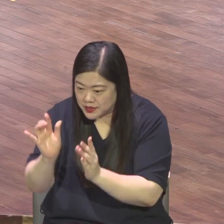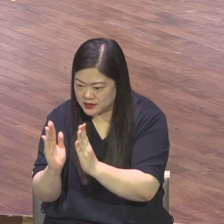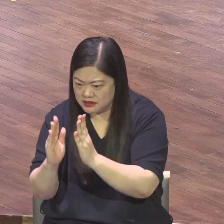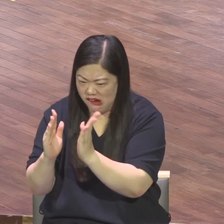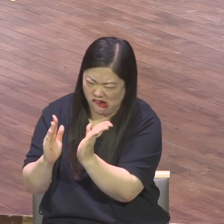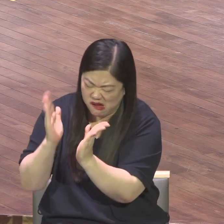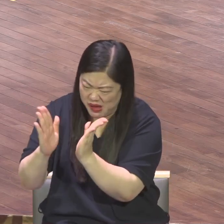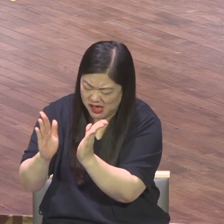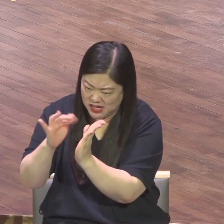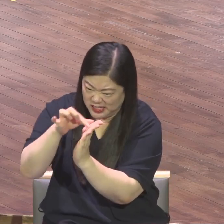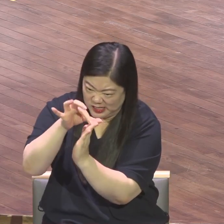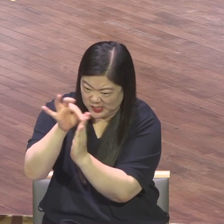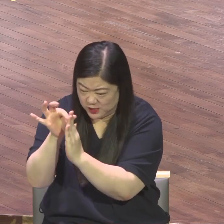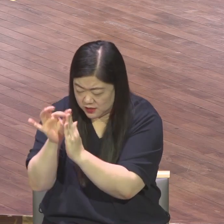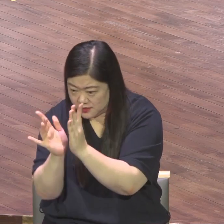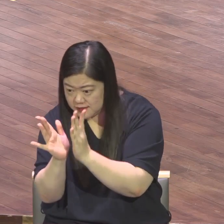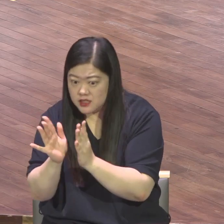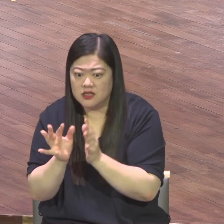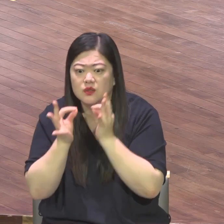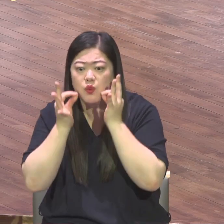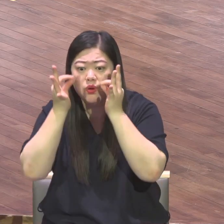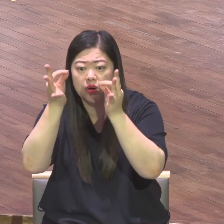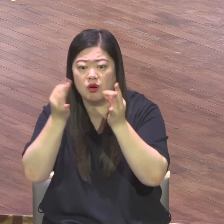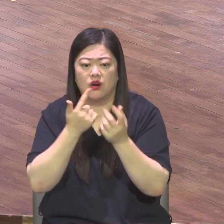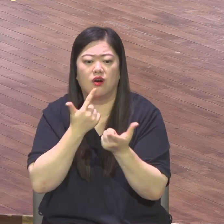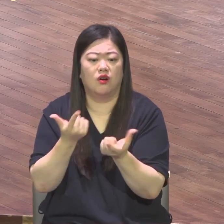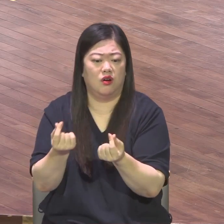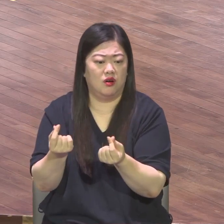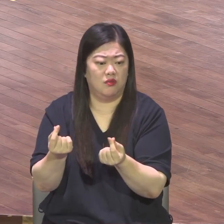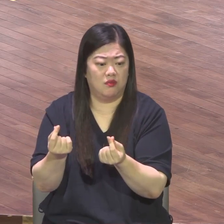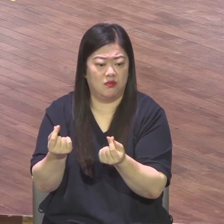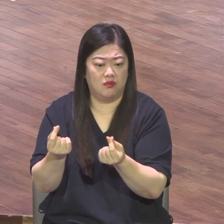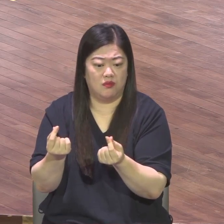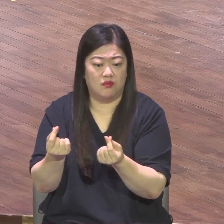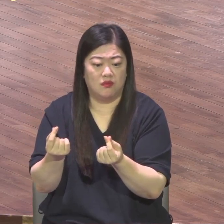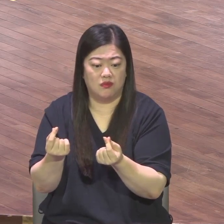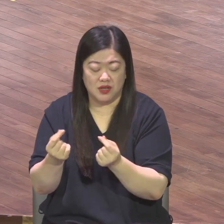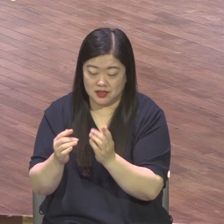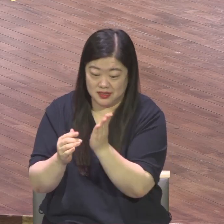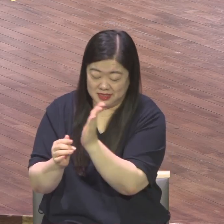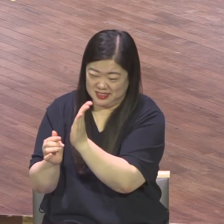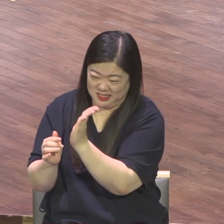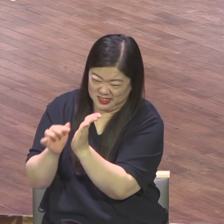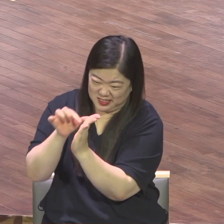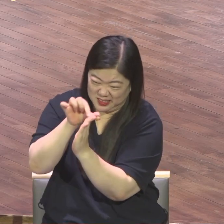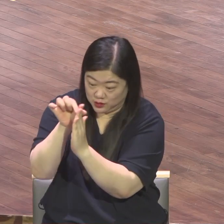감사는 찾아야 돼요. 감사는 감사하는 마음이 찾는 겁니다.